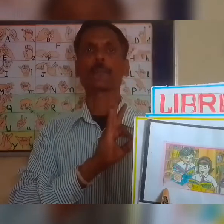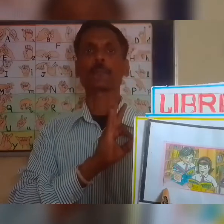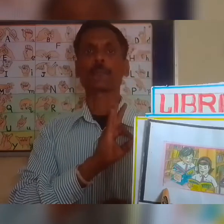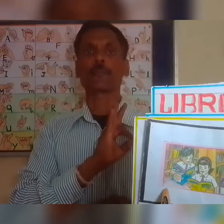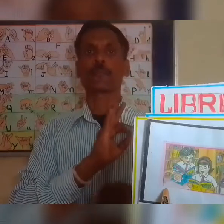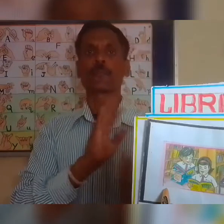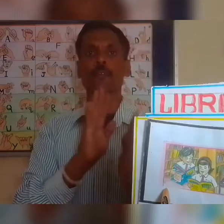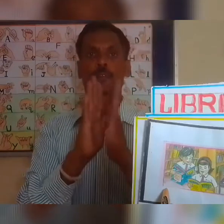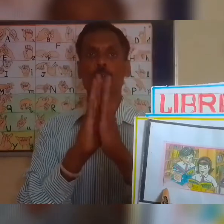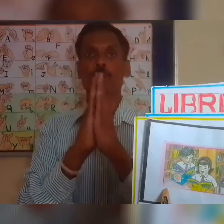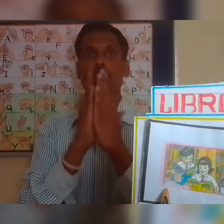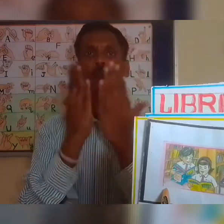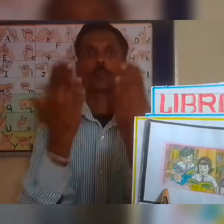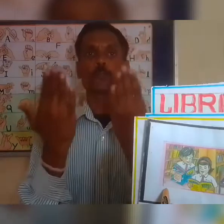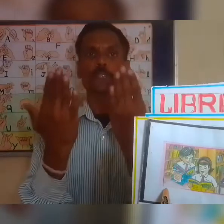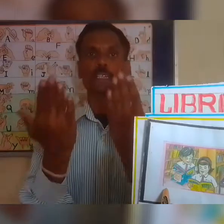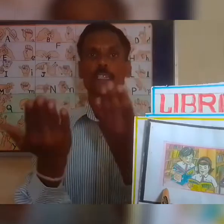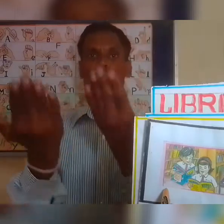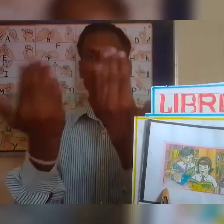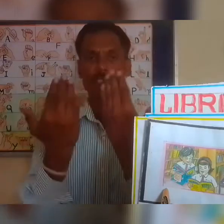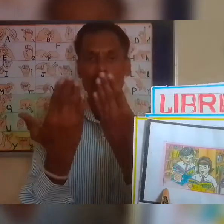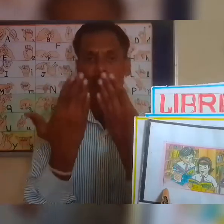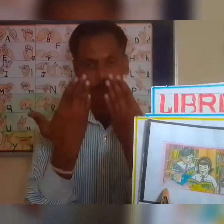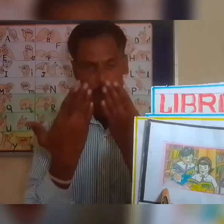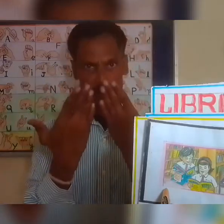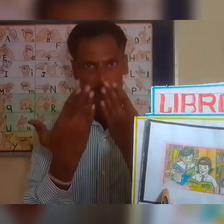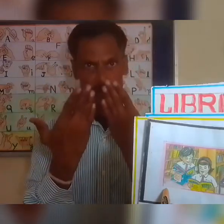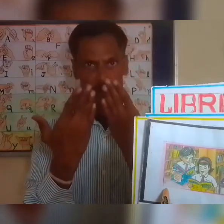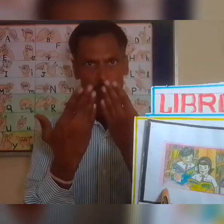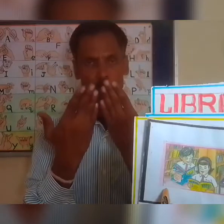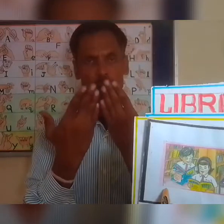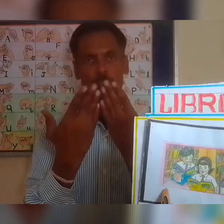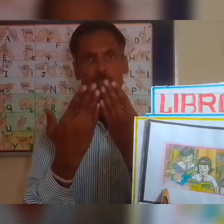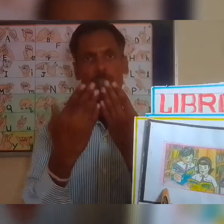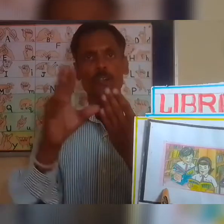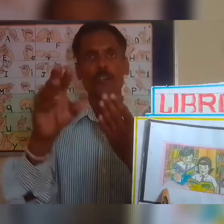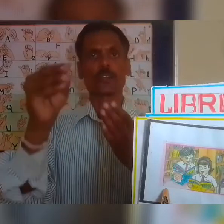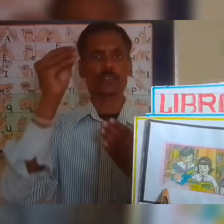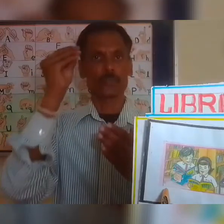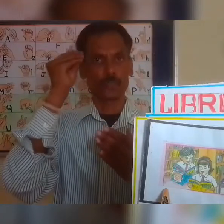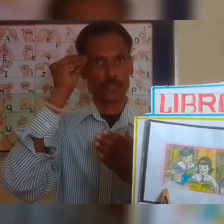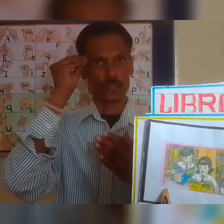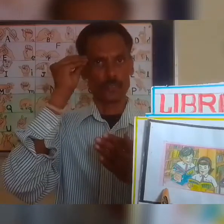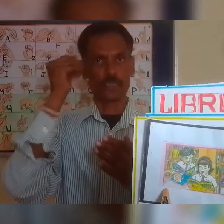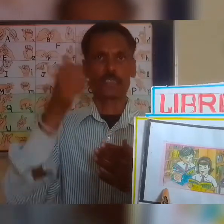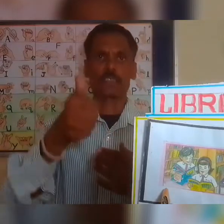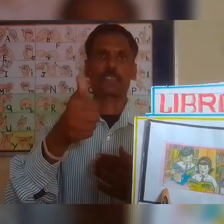पुस्टकें देकर पढ़िये और सीखे